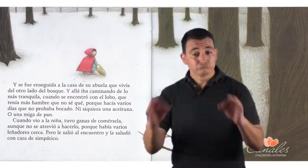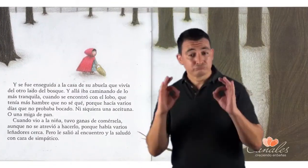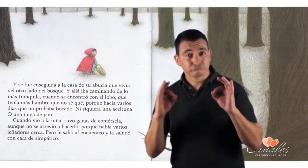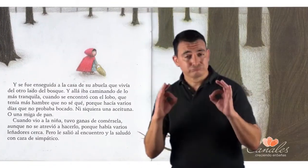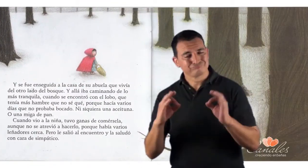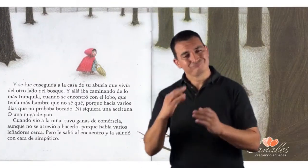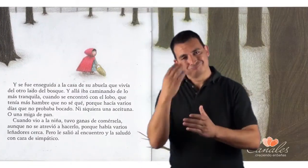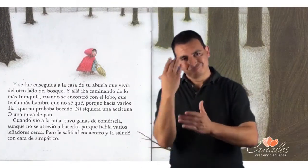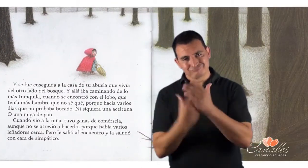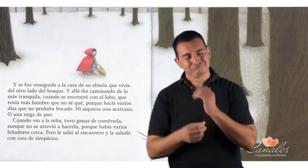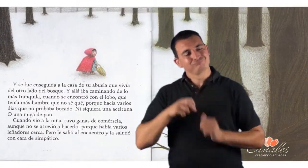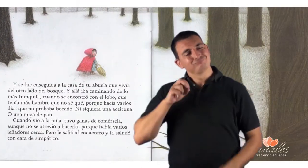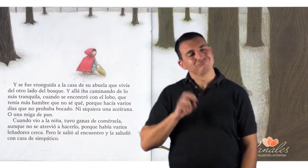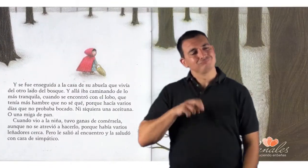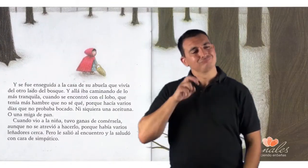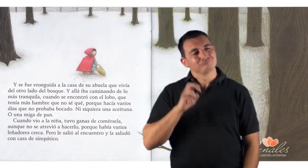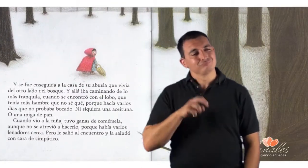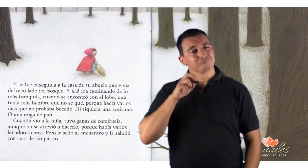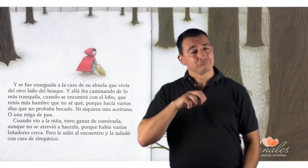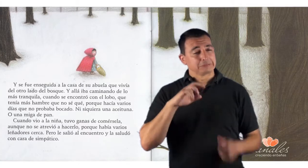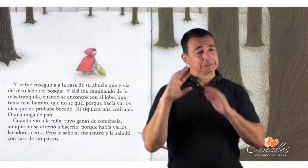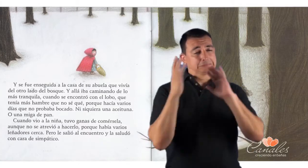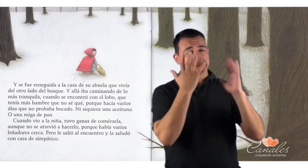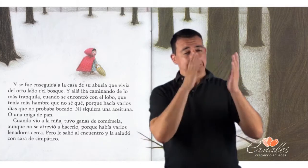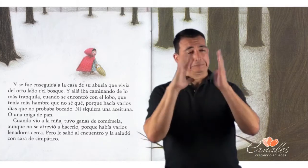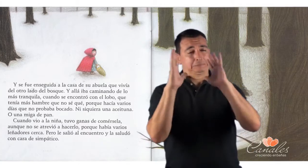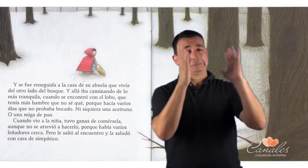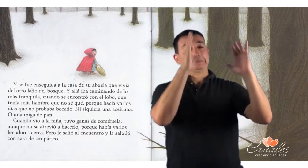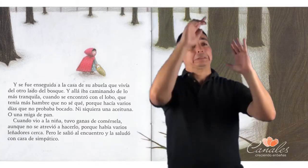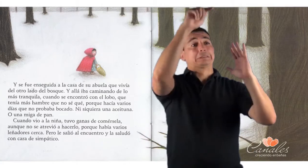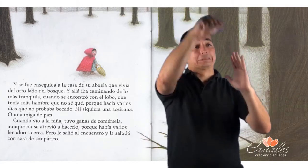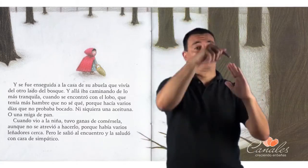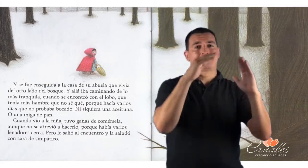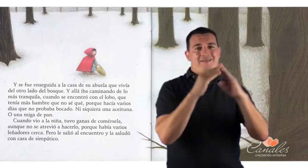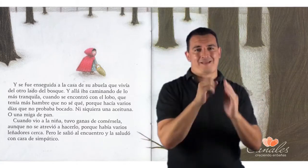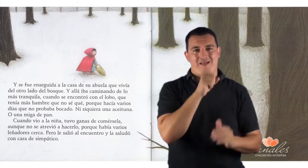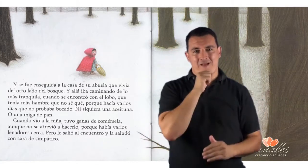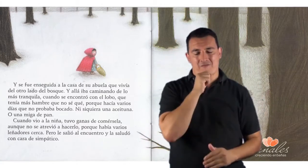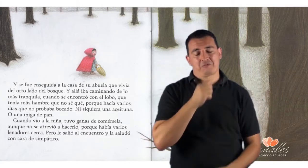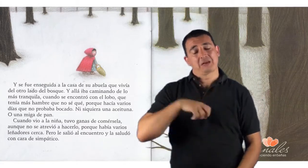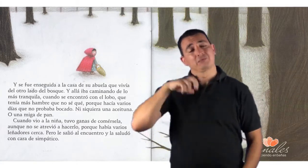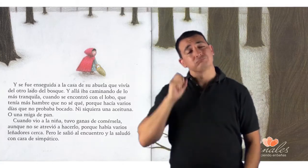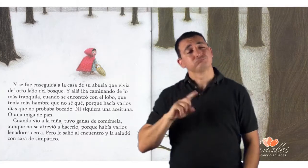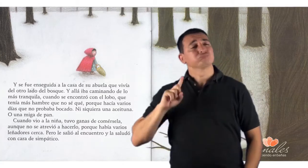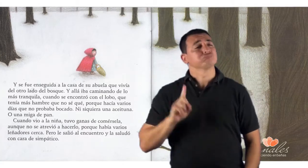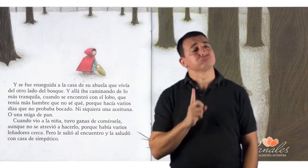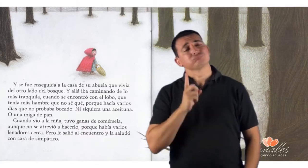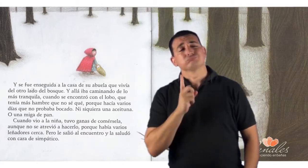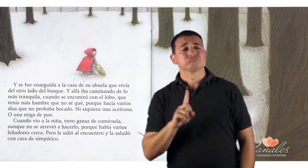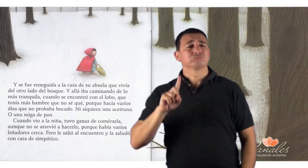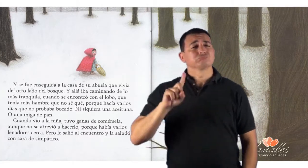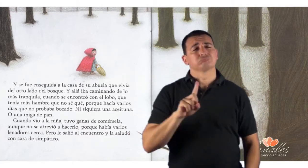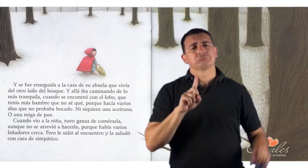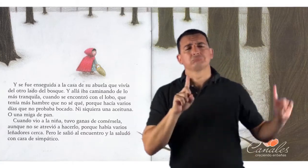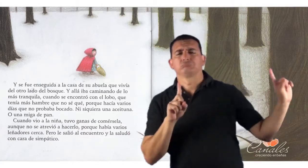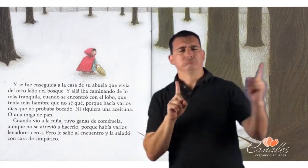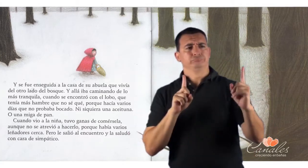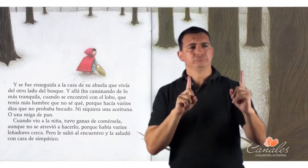Y se fue enseguida a la casa de su abuela, que vivía al otro lado del bosque. Y allá iba caminando de lo más